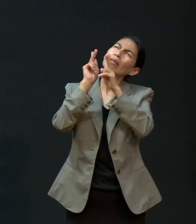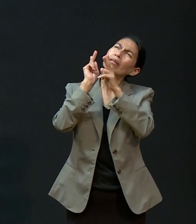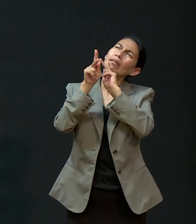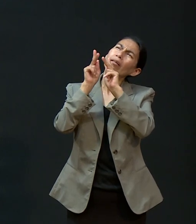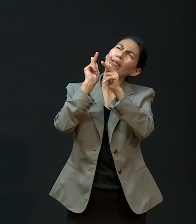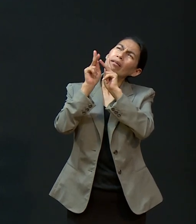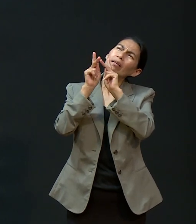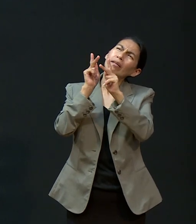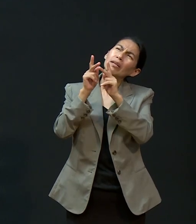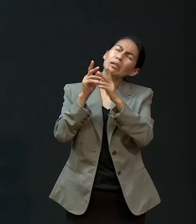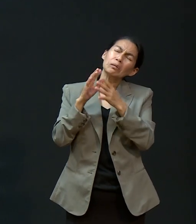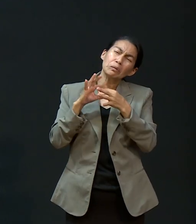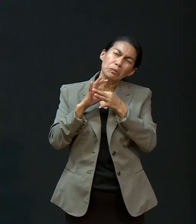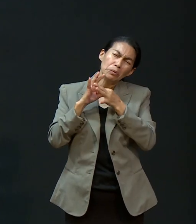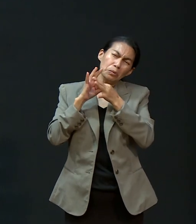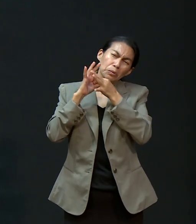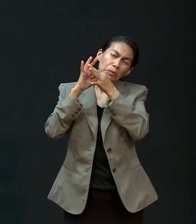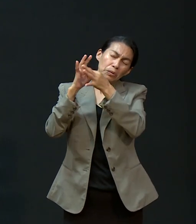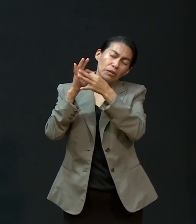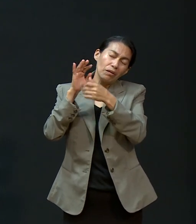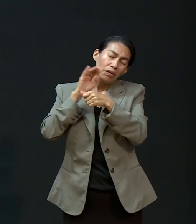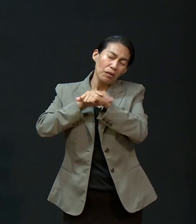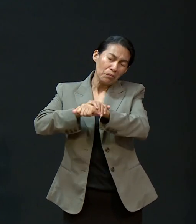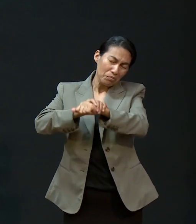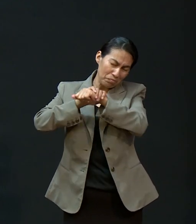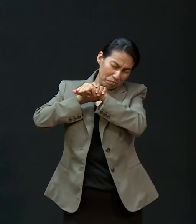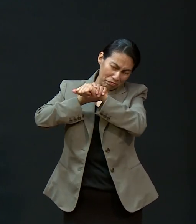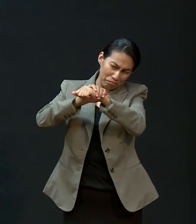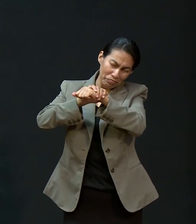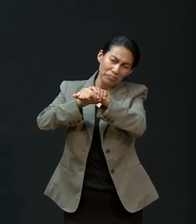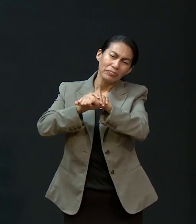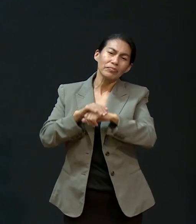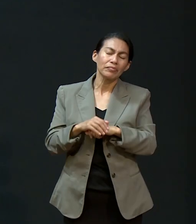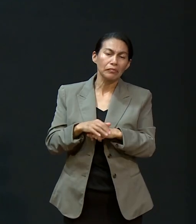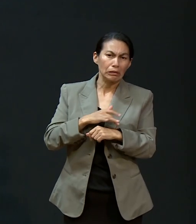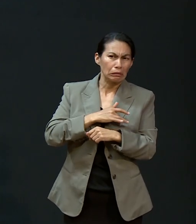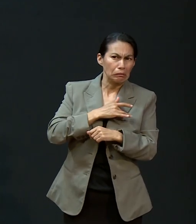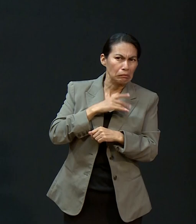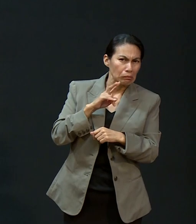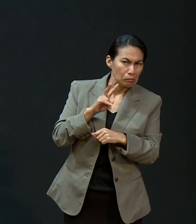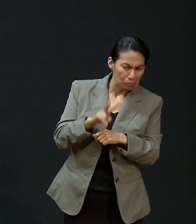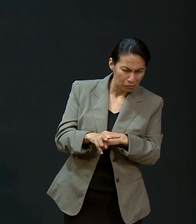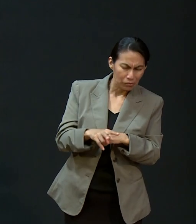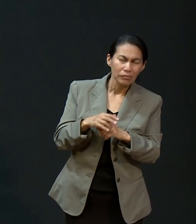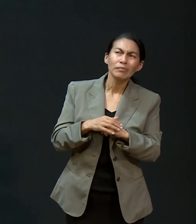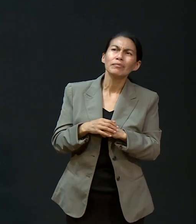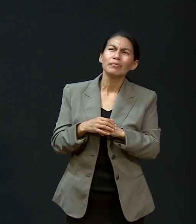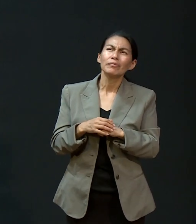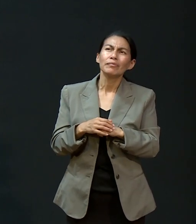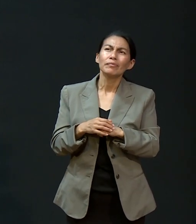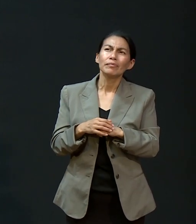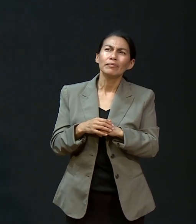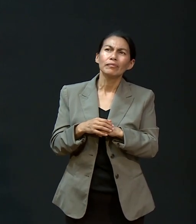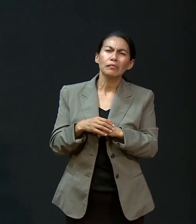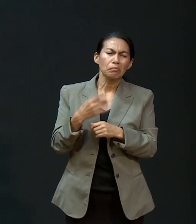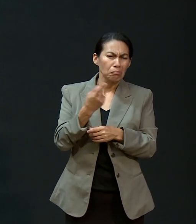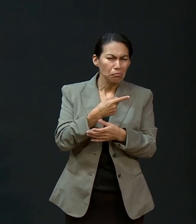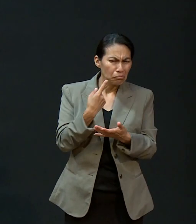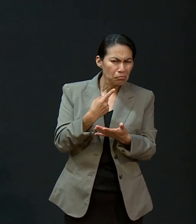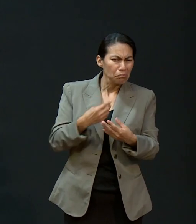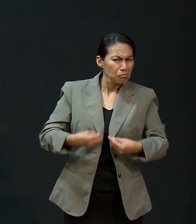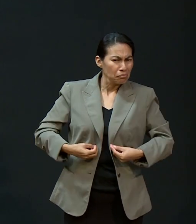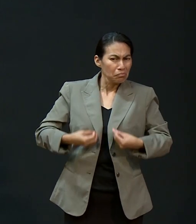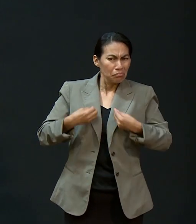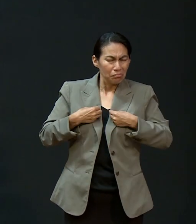hablar con Dios como algo íntimo y abierto y digámoslo así como